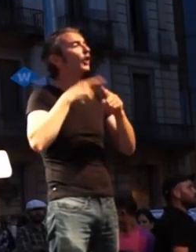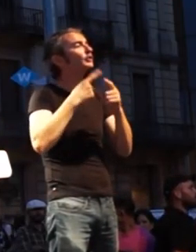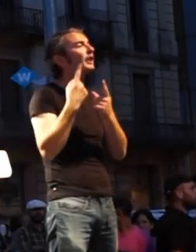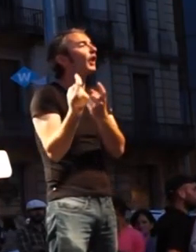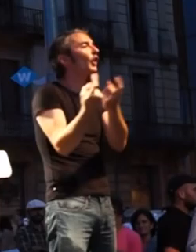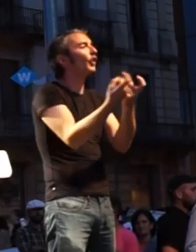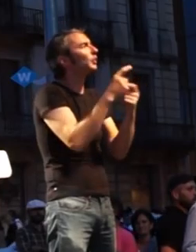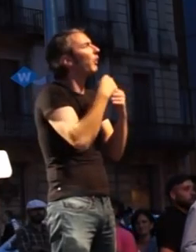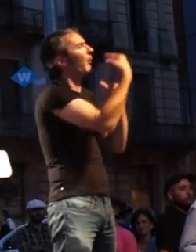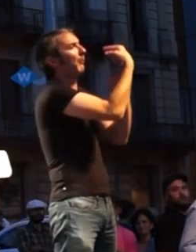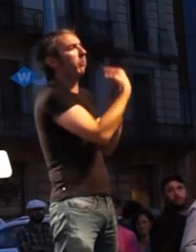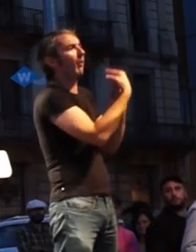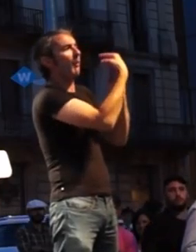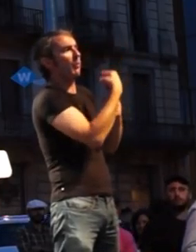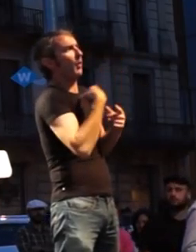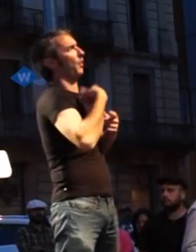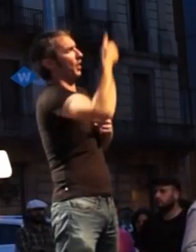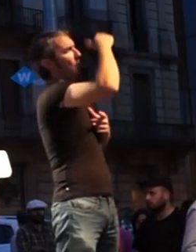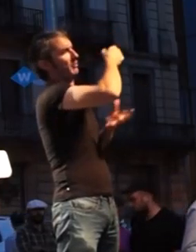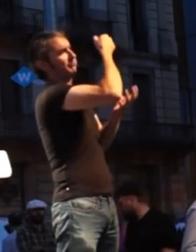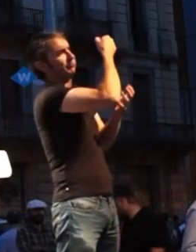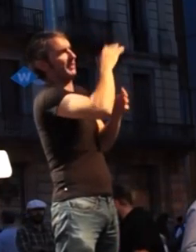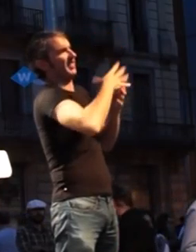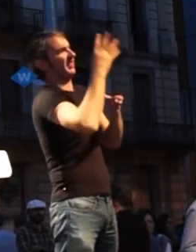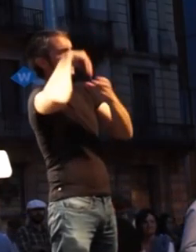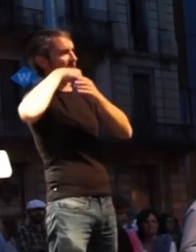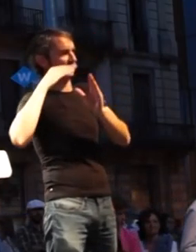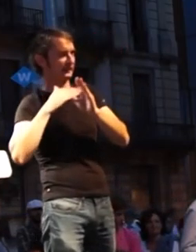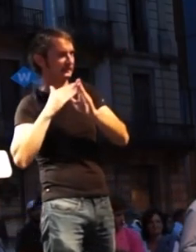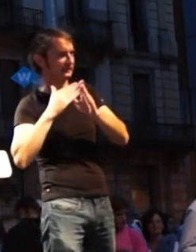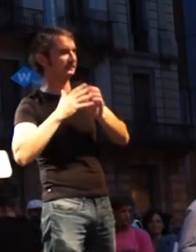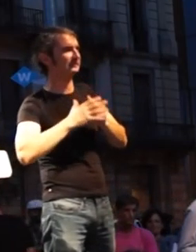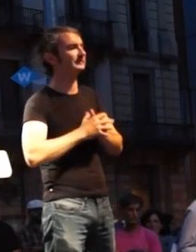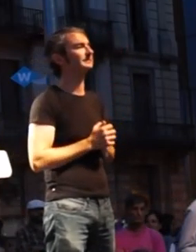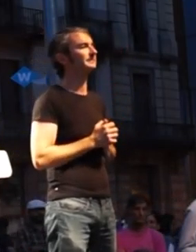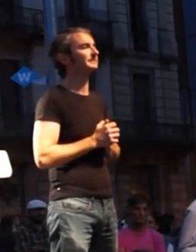aquelles imposicions que el patriarcat els imposa a les llars.